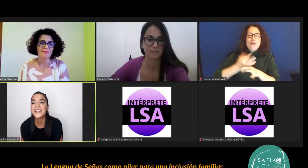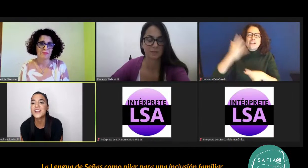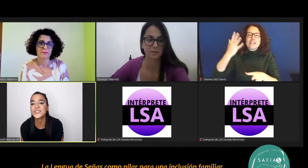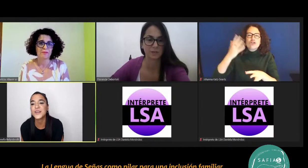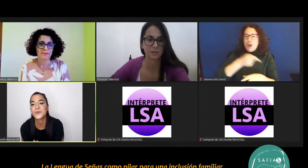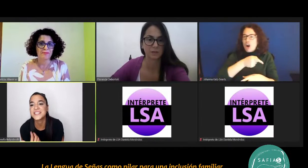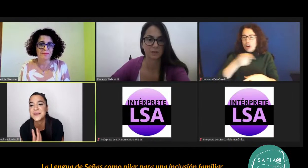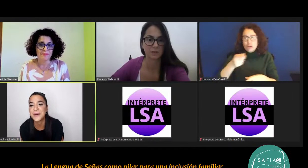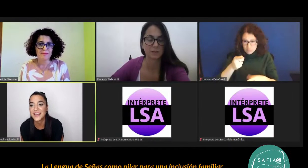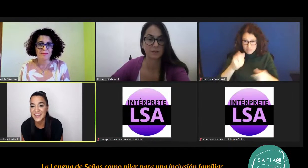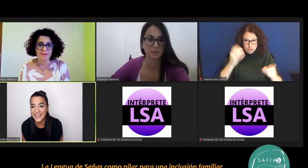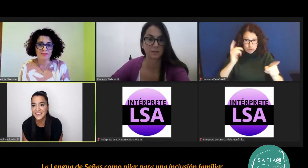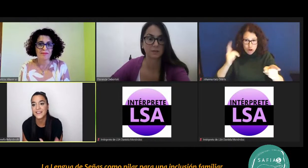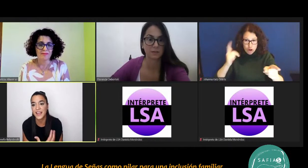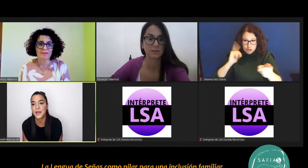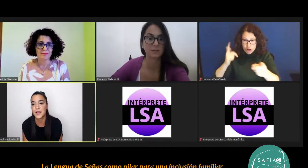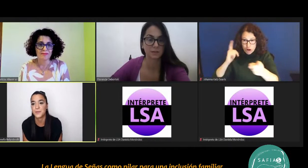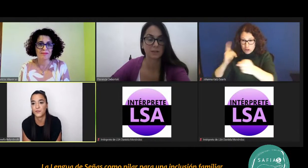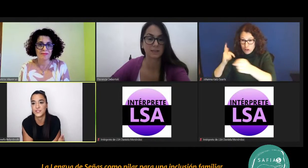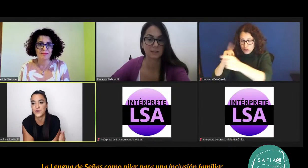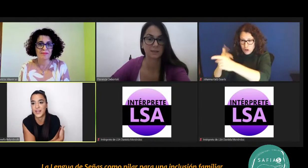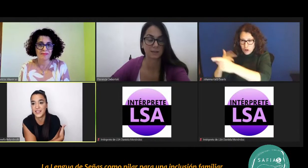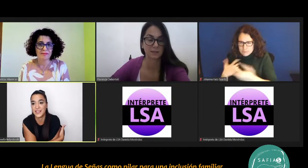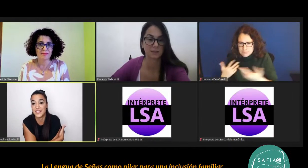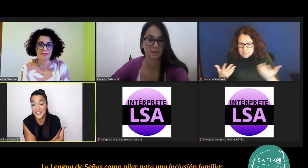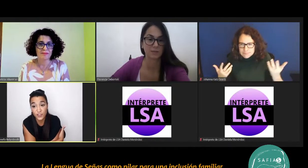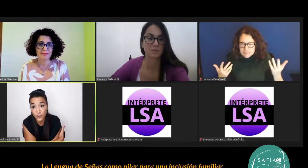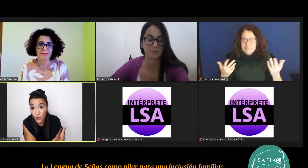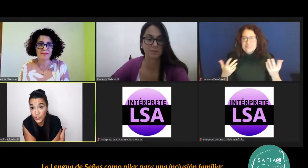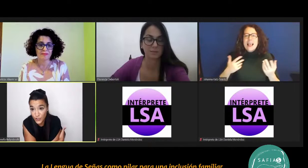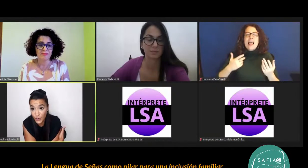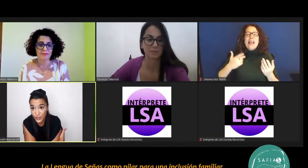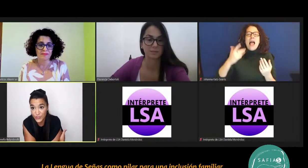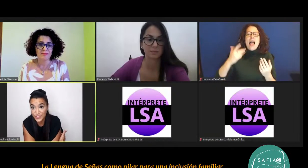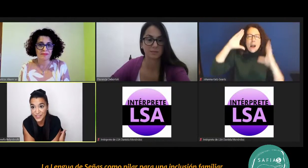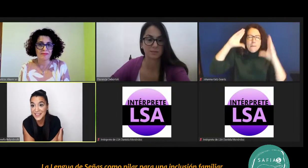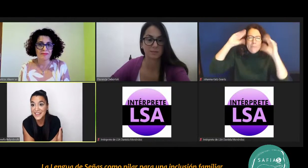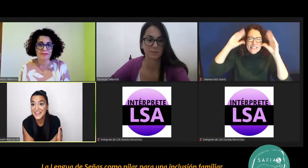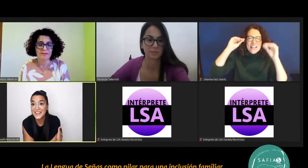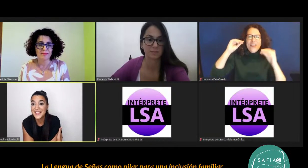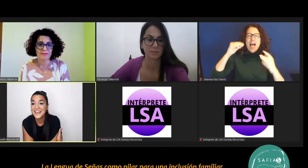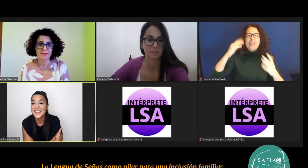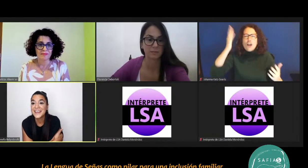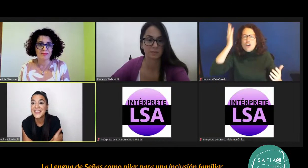y cualquier cosa que ustedes imaginen, eran profesionales, y eran todos sordos.